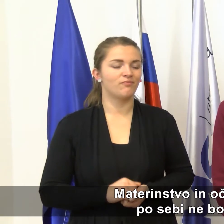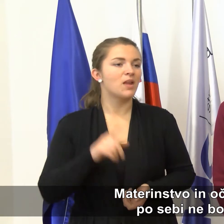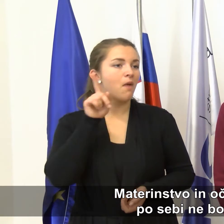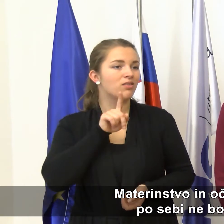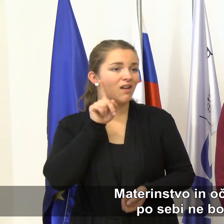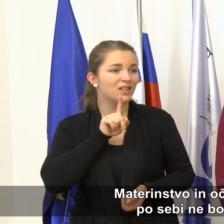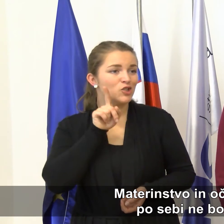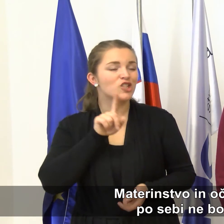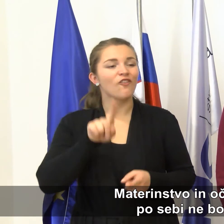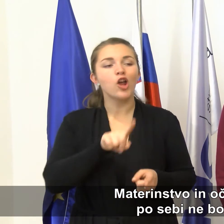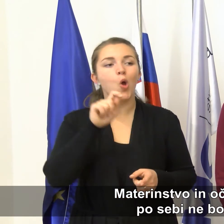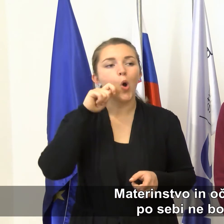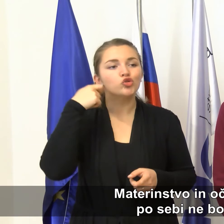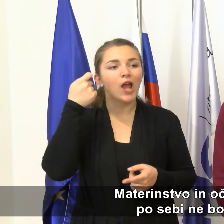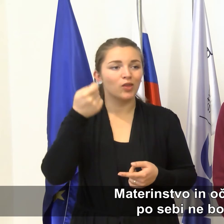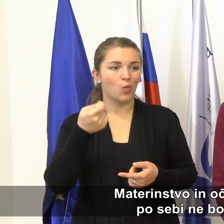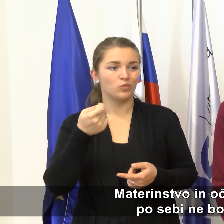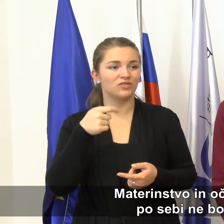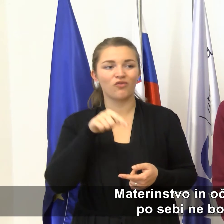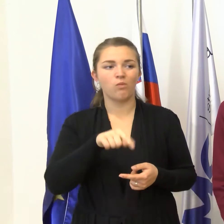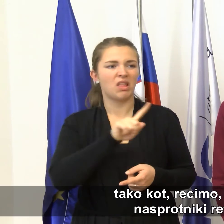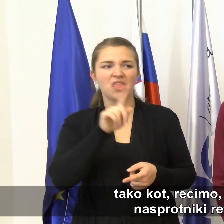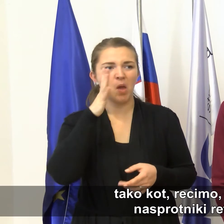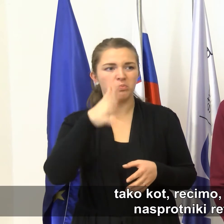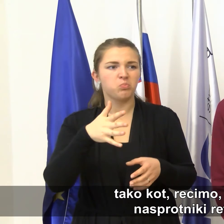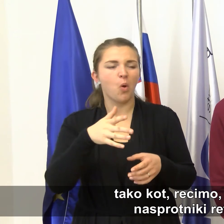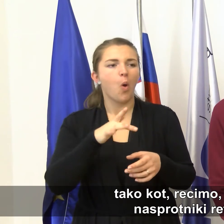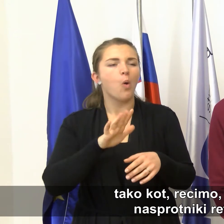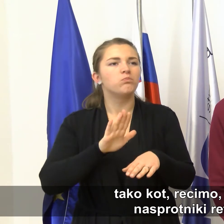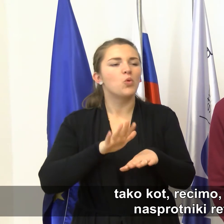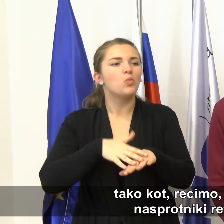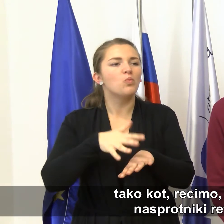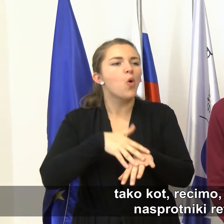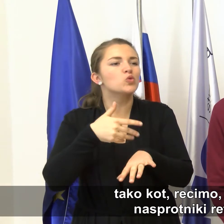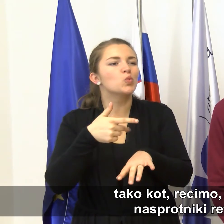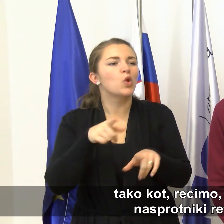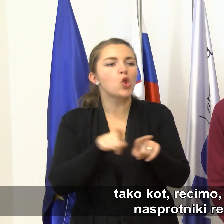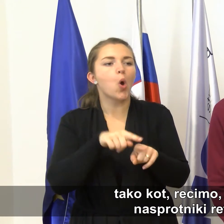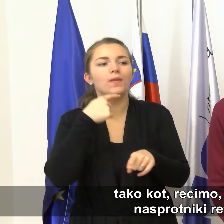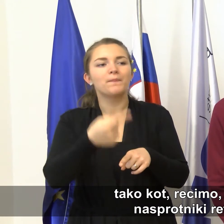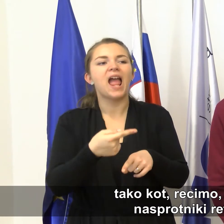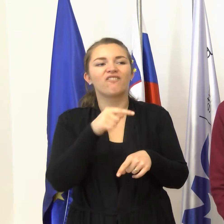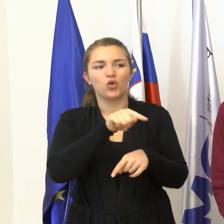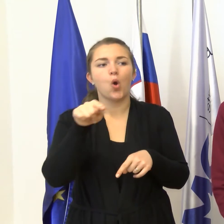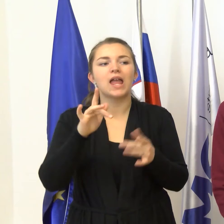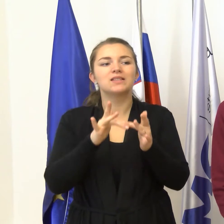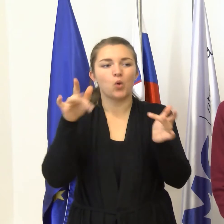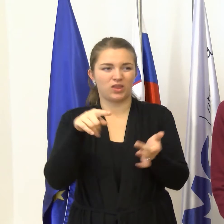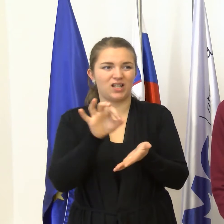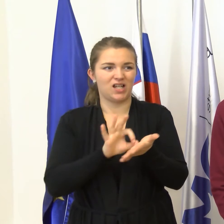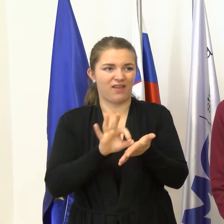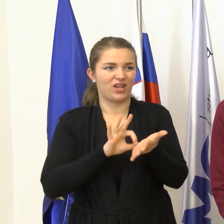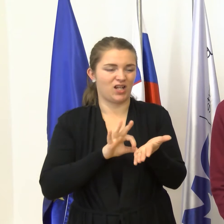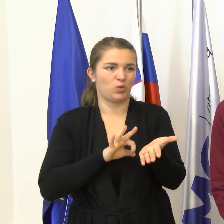Materinstvo in očetovstvo samo po sebi ne bo oskrunjeno, tako kot recimo o tem govorijo nasprotniki referenduma.